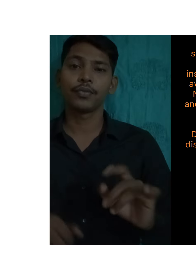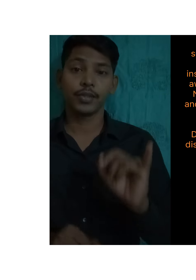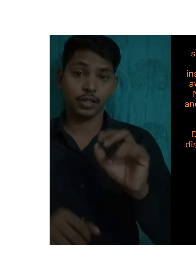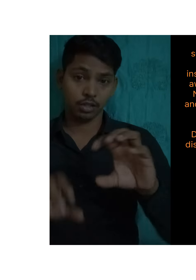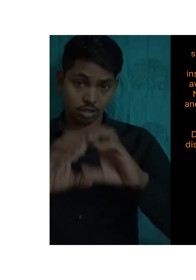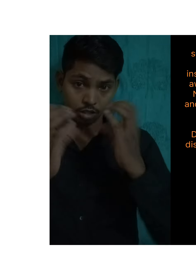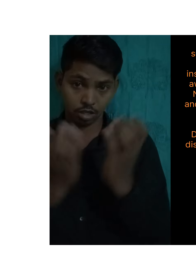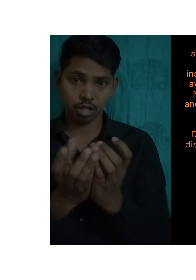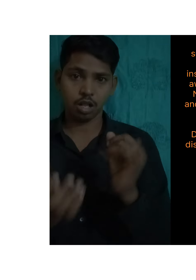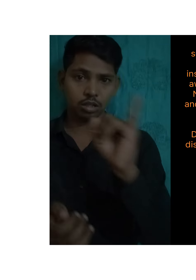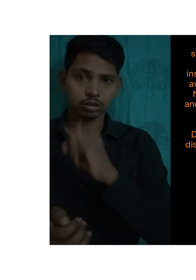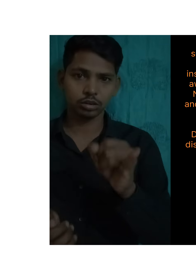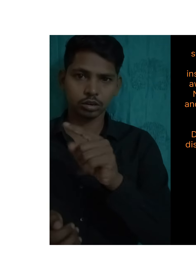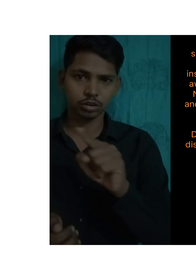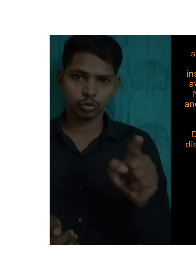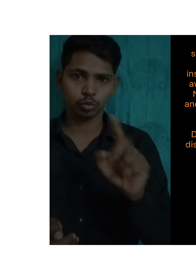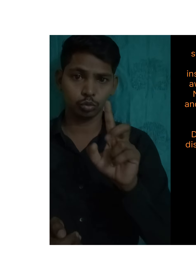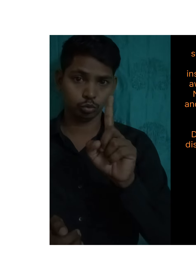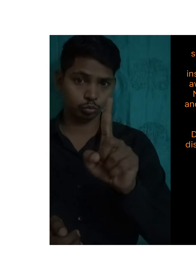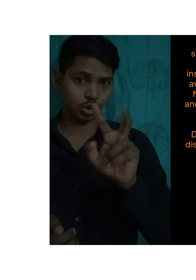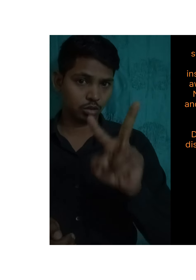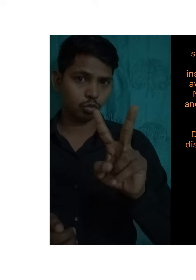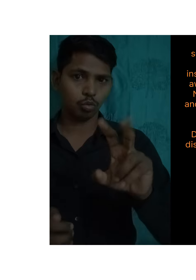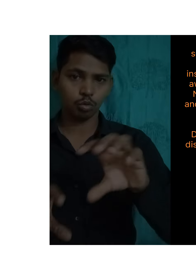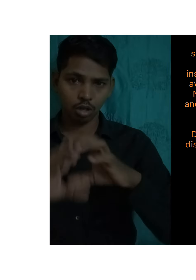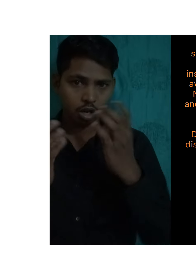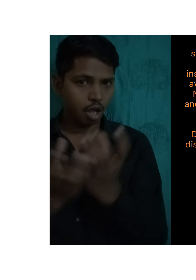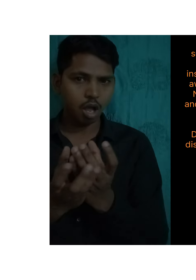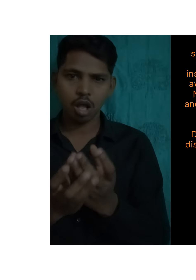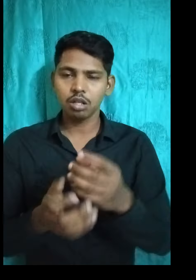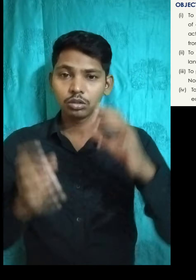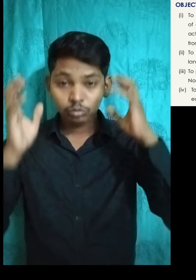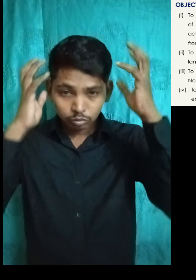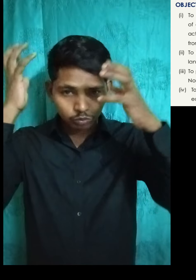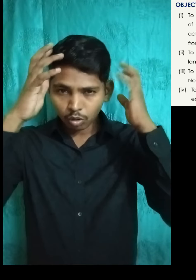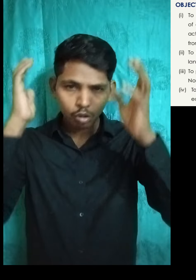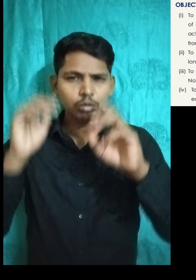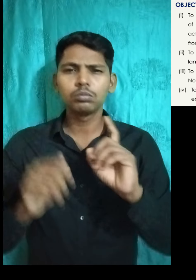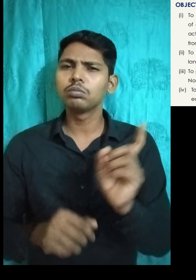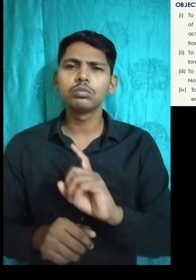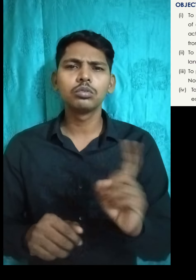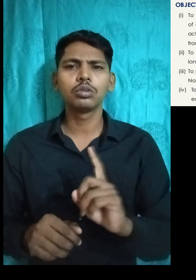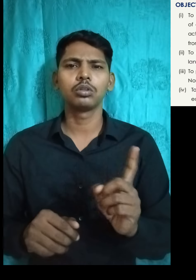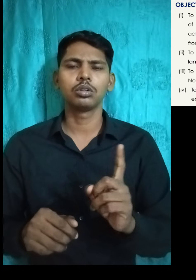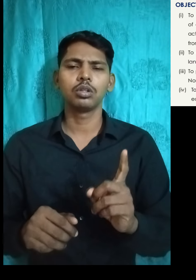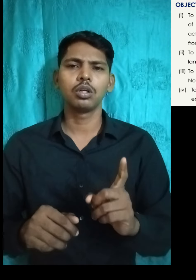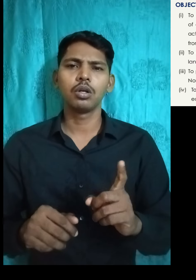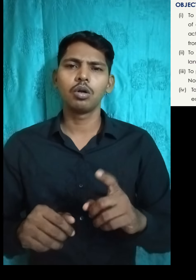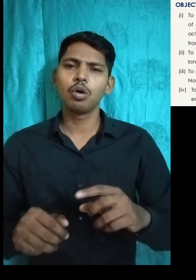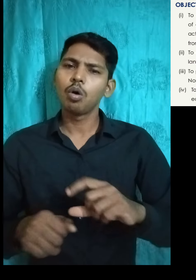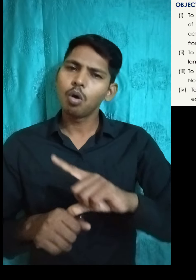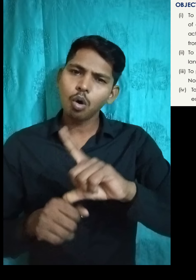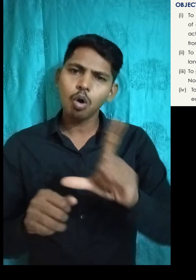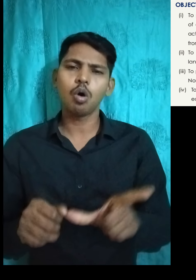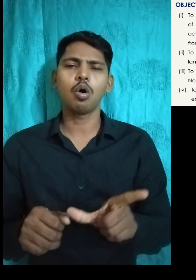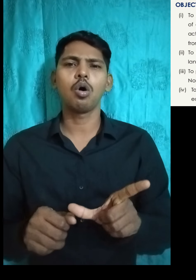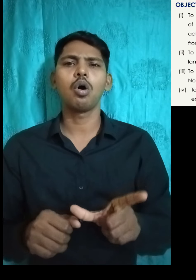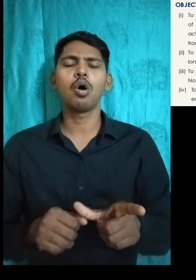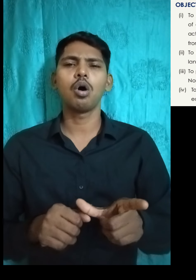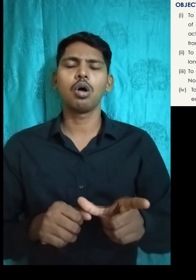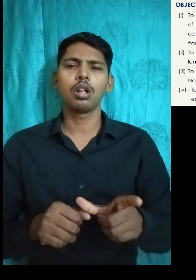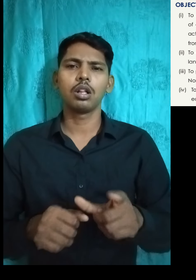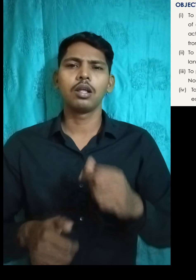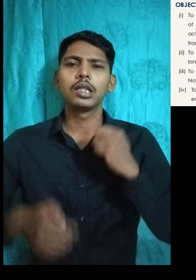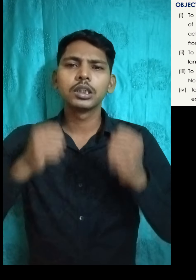क्लास तक आपको बिल्कुल भी चिंता करने की आवश्यकता नहीं है। आपका बच्चा वहाँ पे अनेक प्रकार के